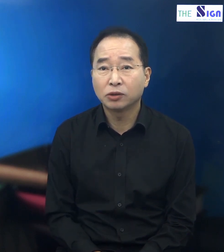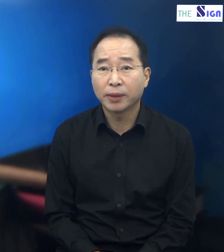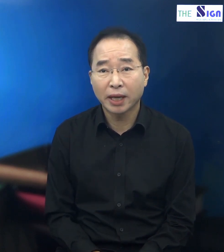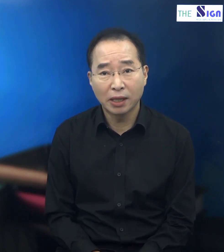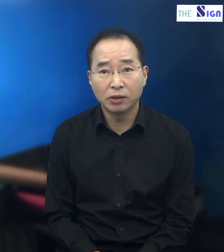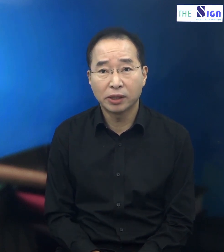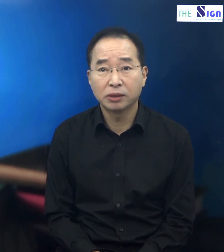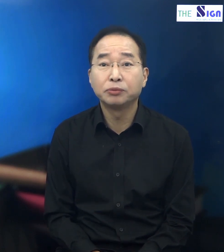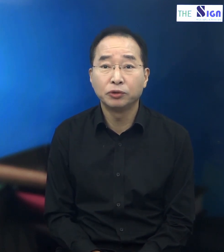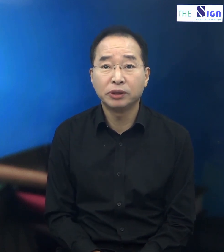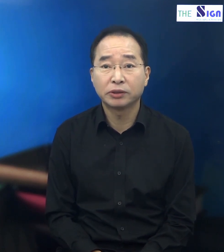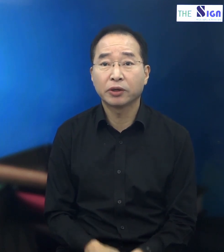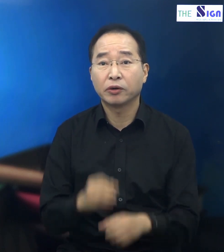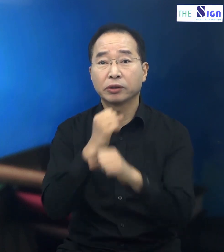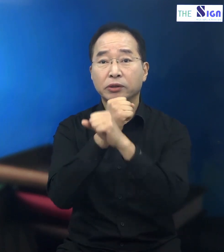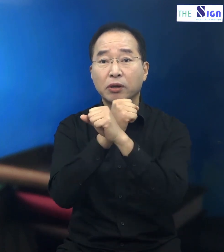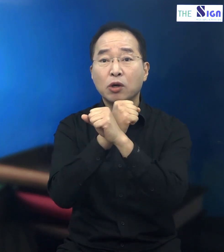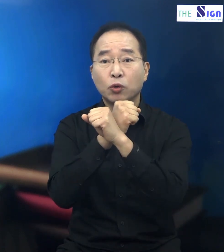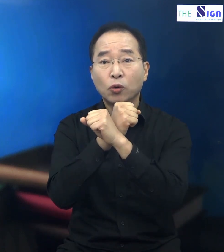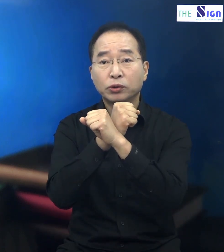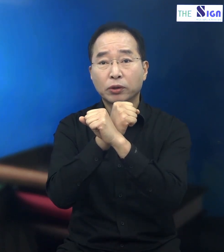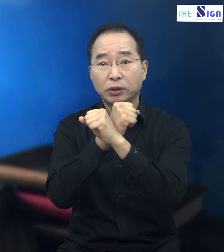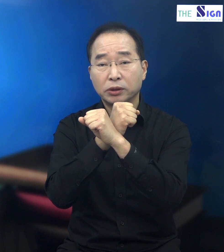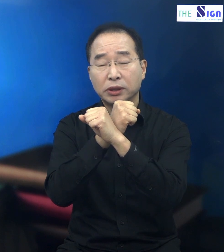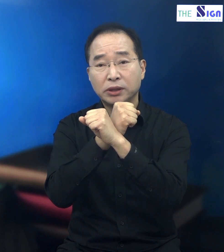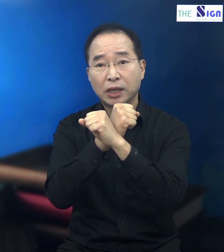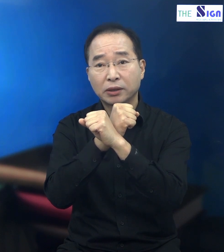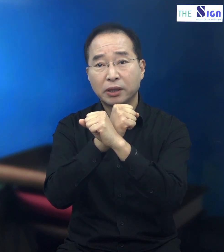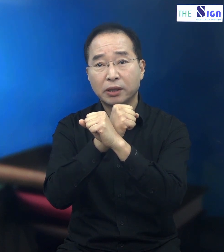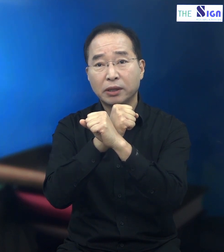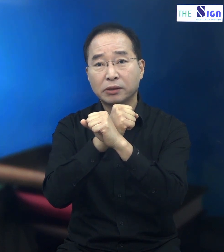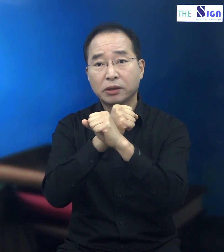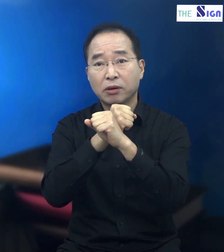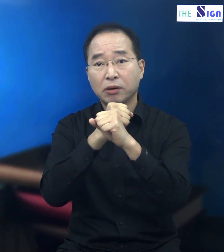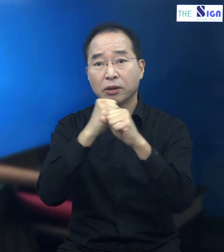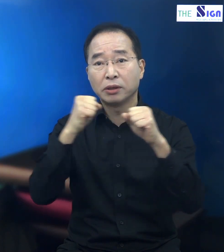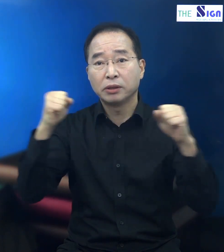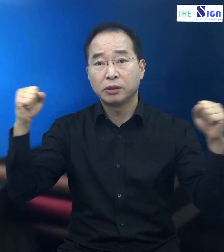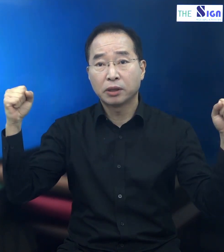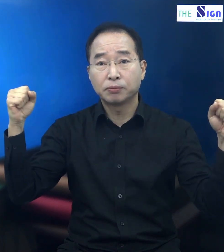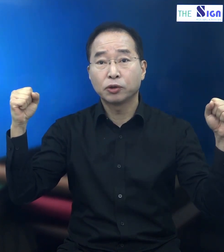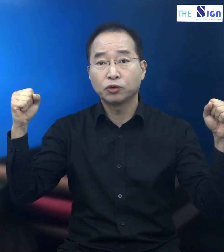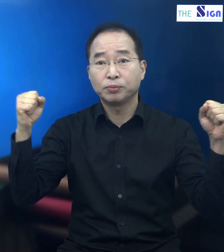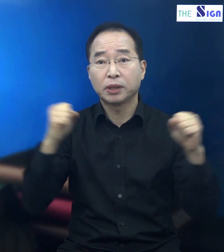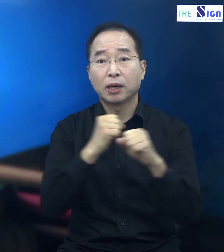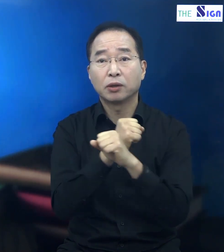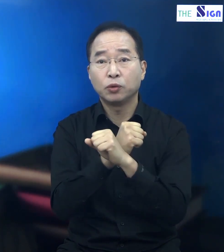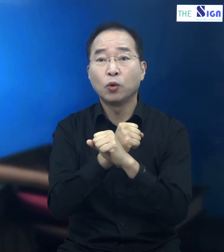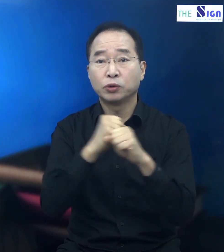좀 헷갈려 하시는 분도 있어요. 그래서 용서는 이 상태에서 이렇게 풀어줍니다.